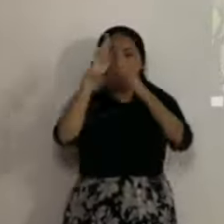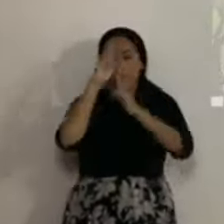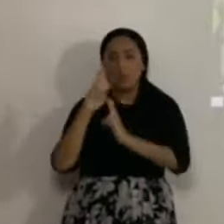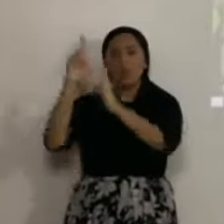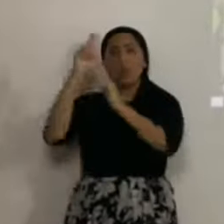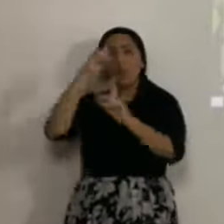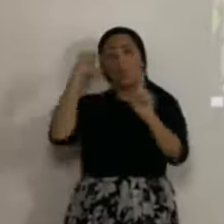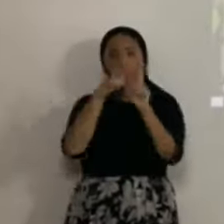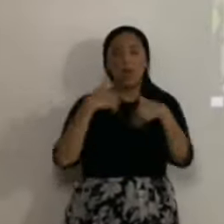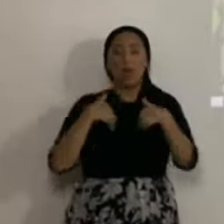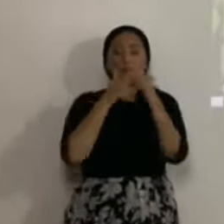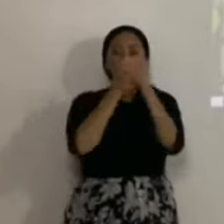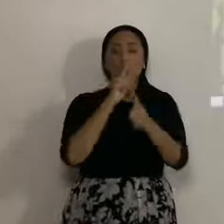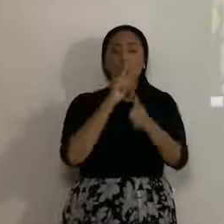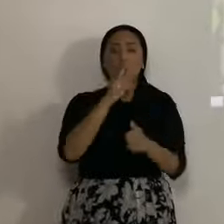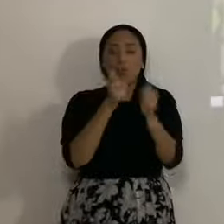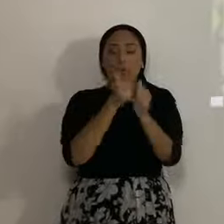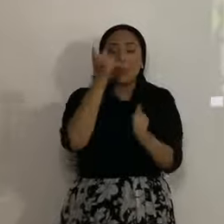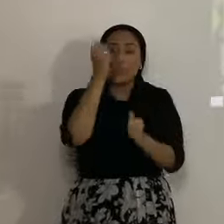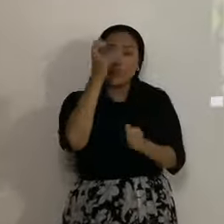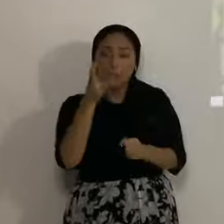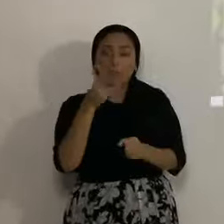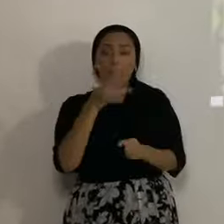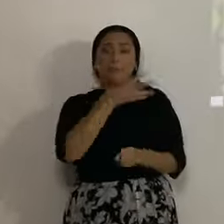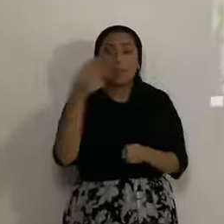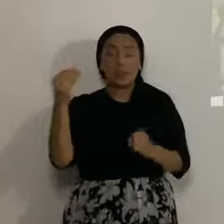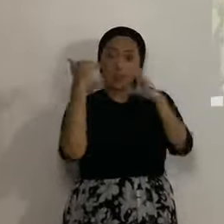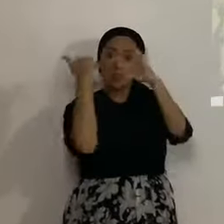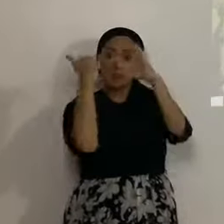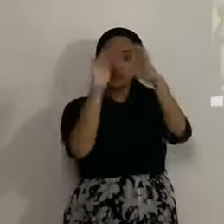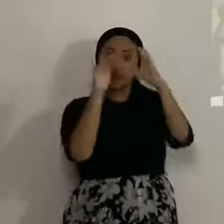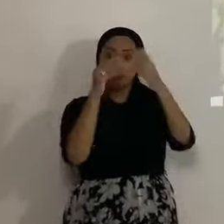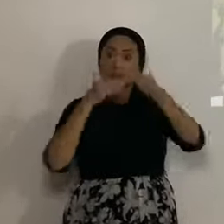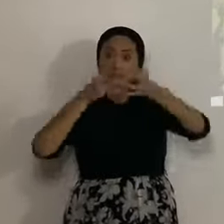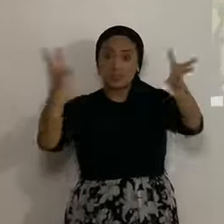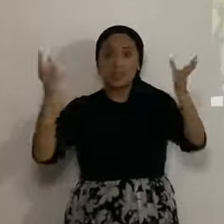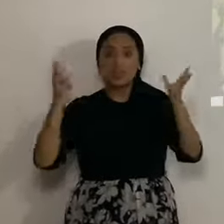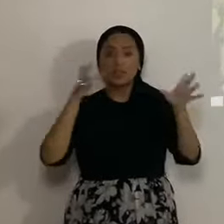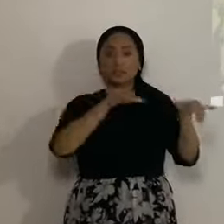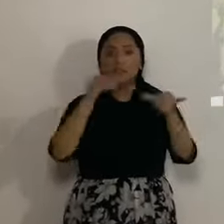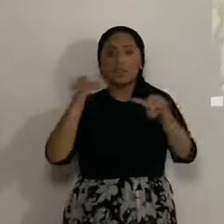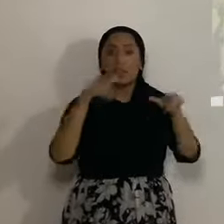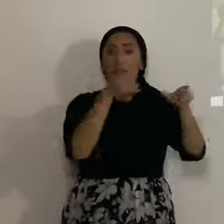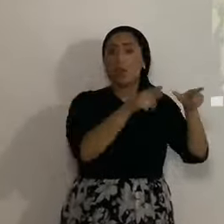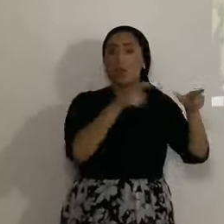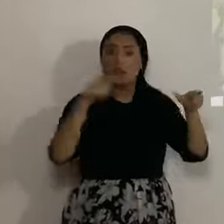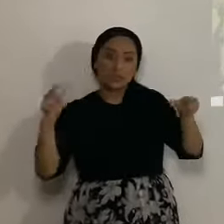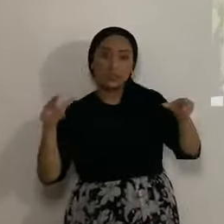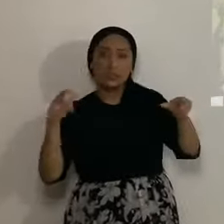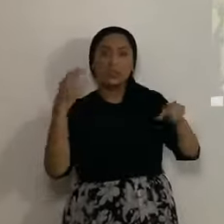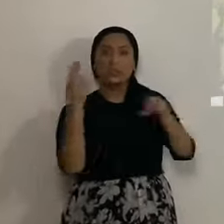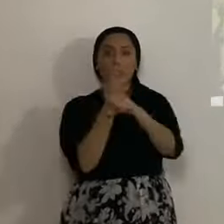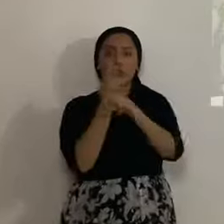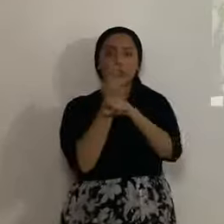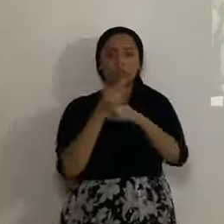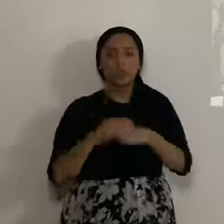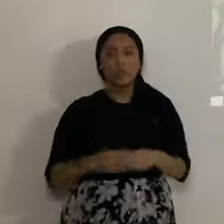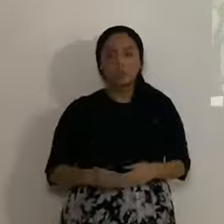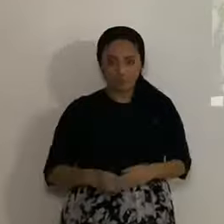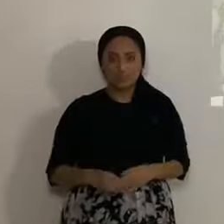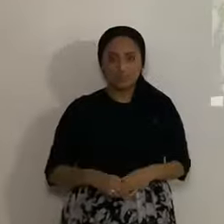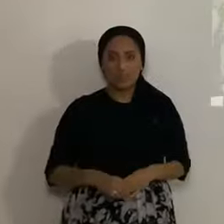porque está en la verdad, en Yahshua. entonces, lanza sus mensajes en el mismo lenguaje que utilizó al enviarlos.